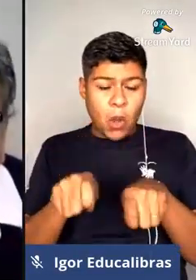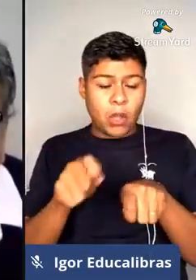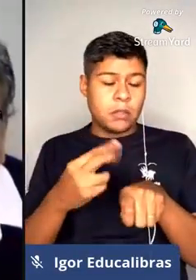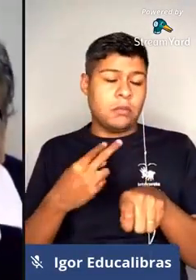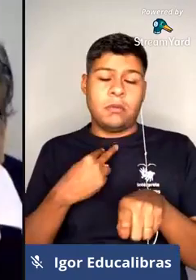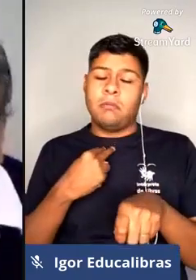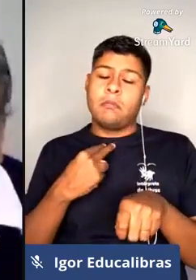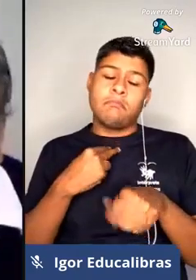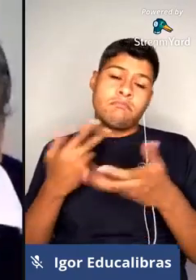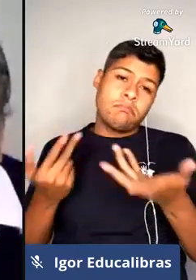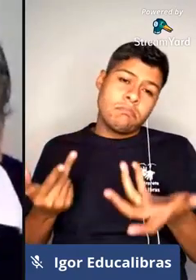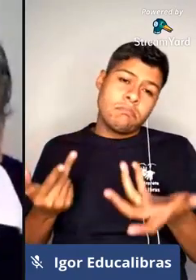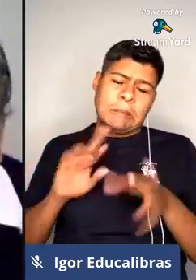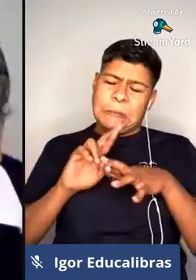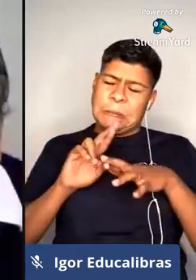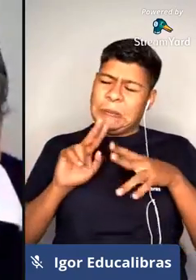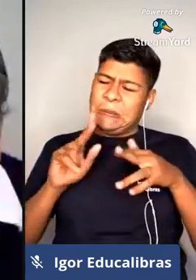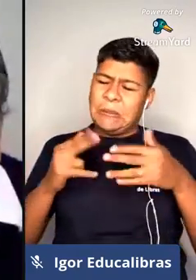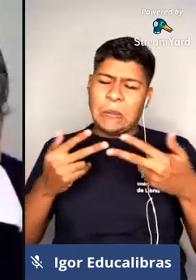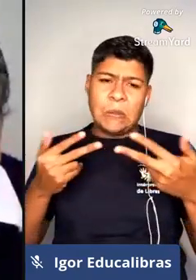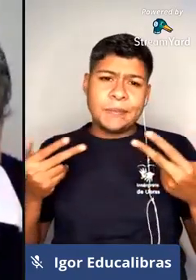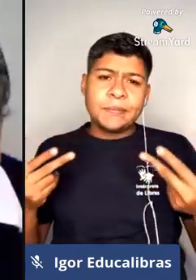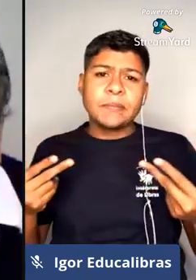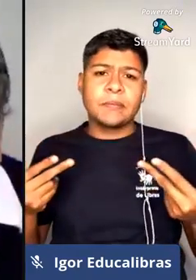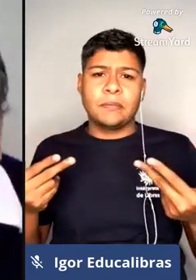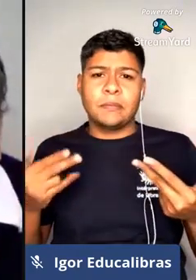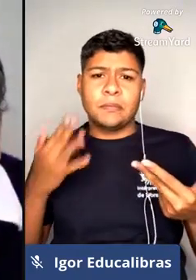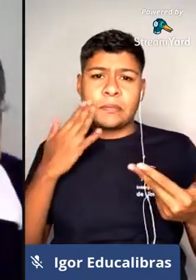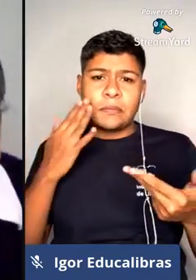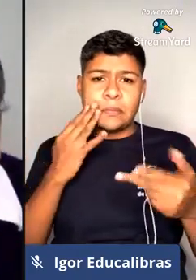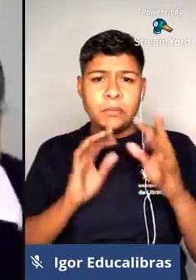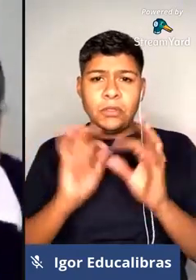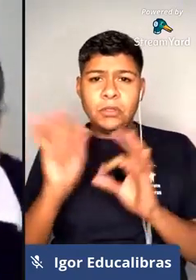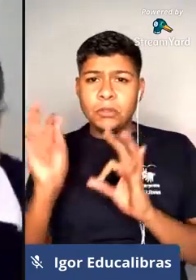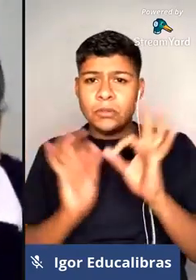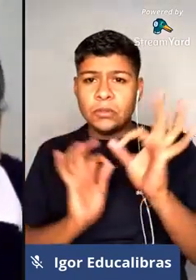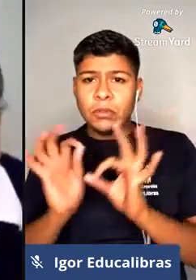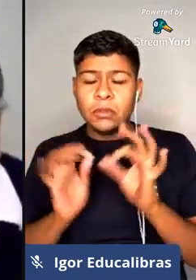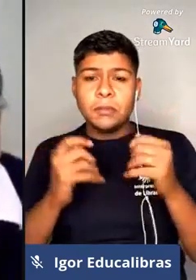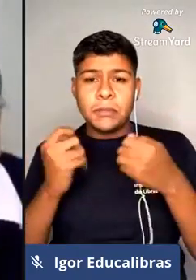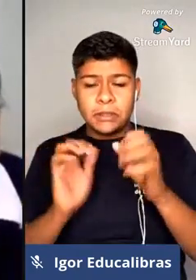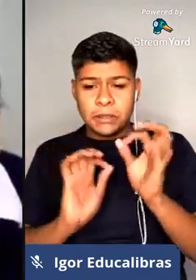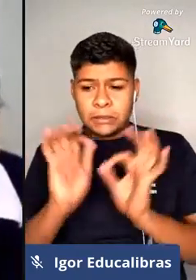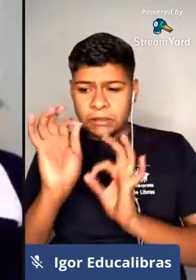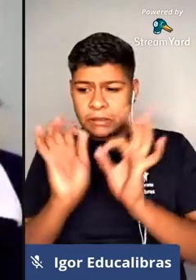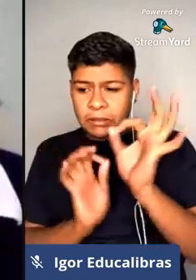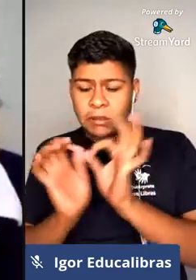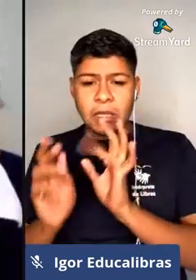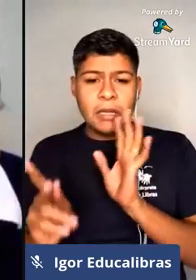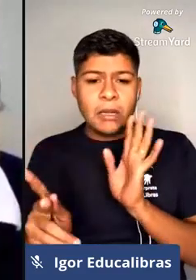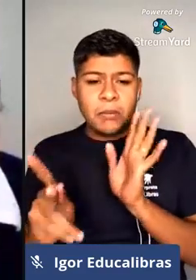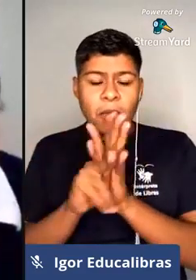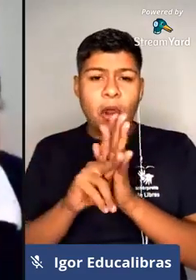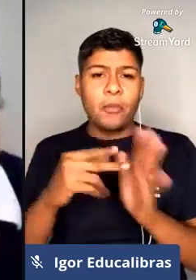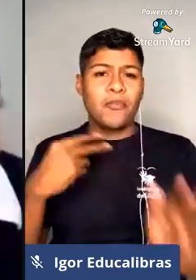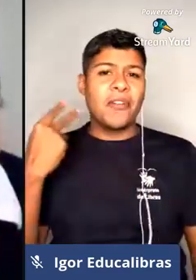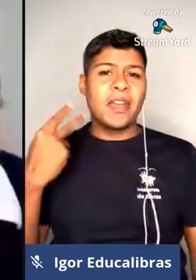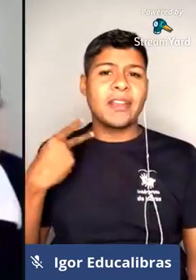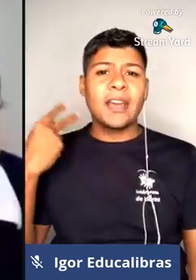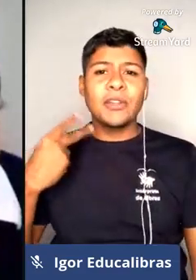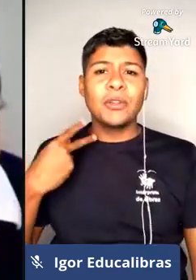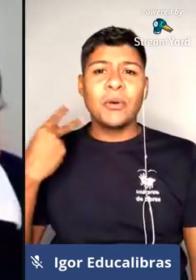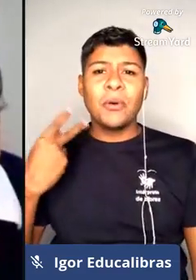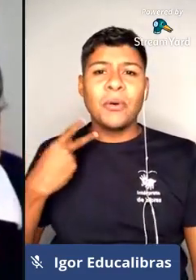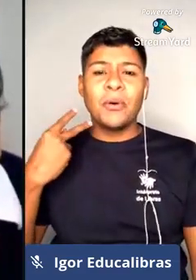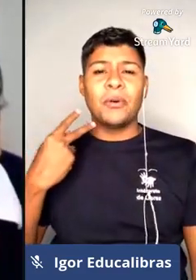por N razões estruturais. Temos que acertar questões com os vereadores, porque é